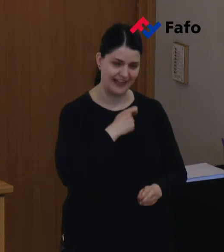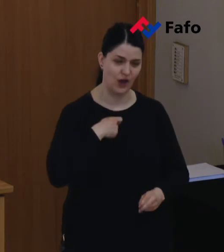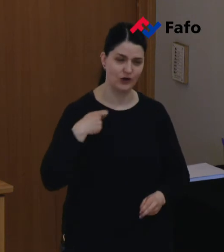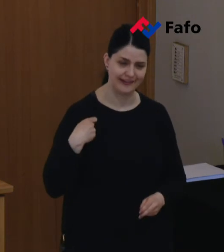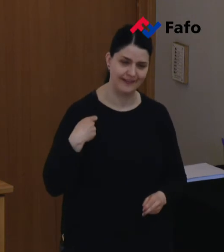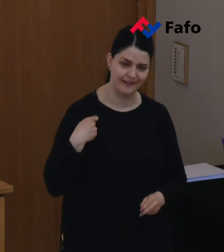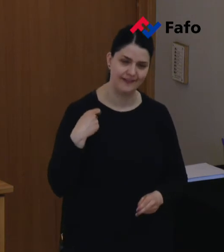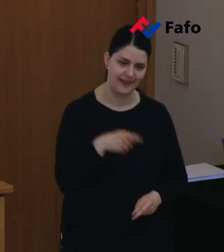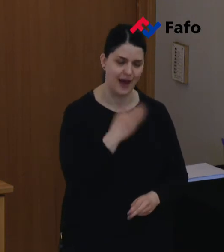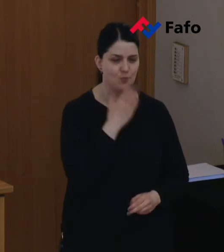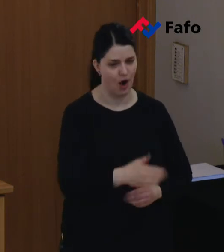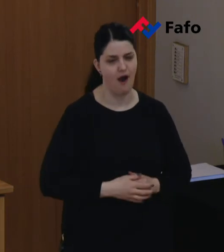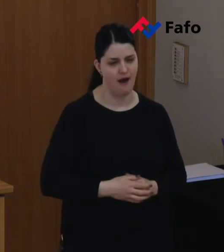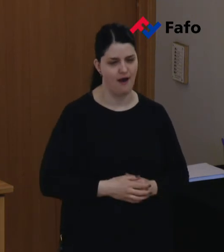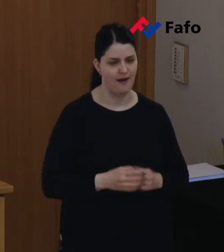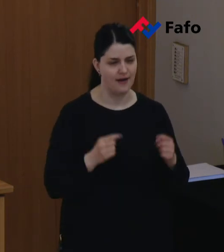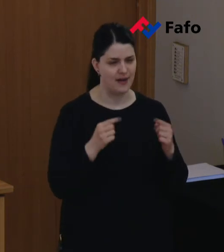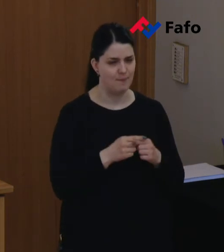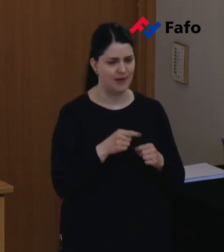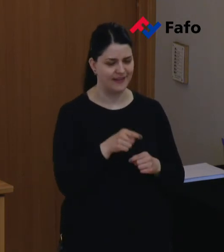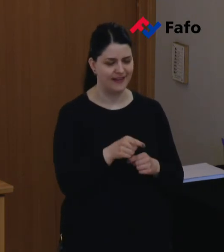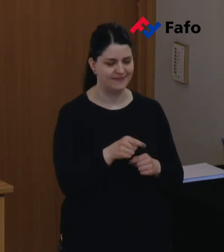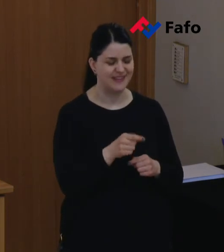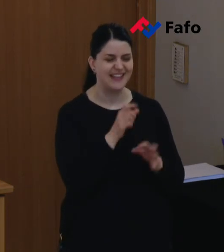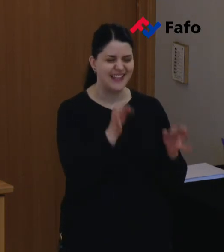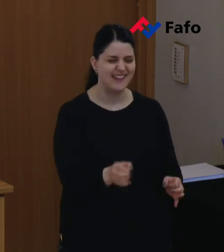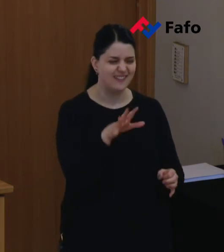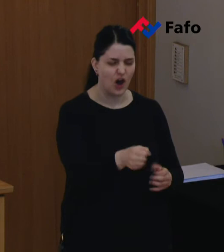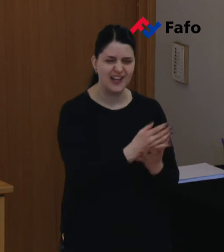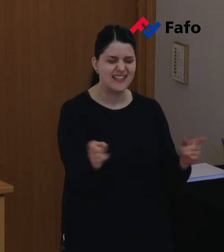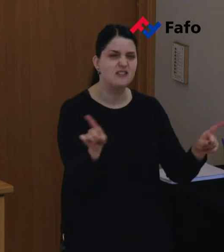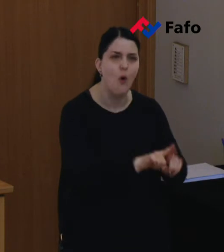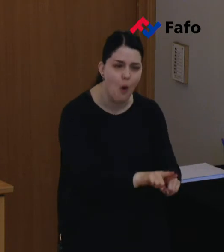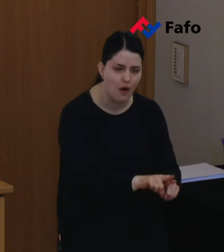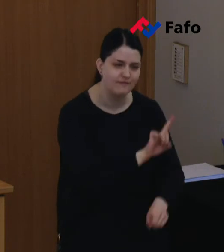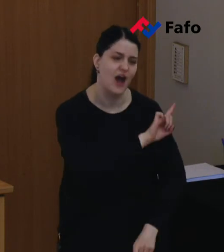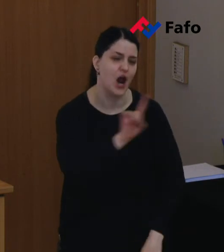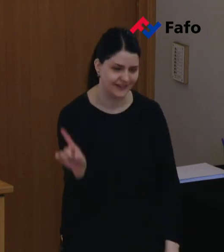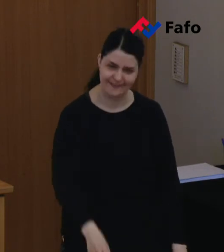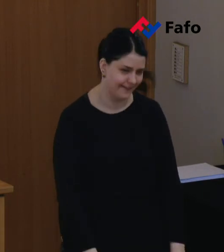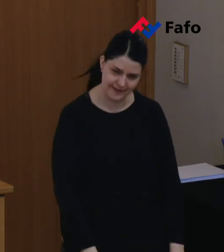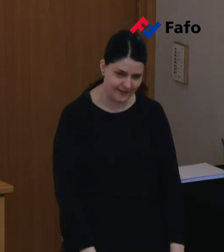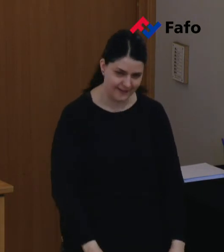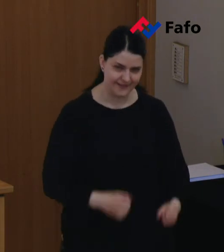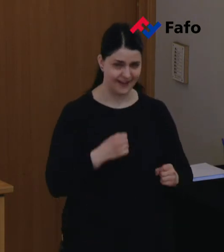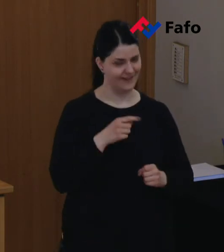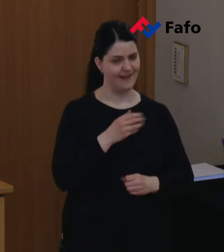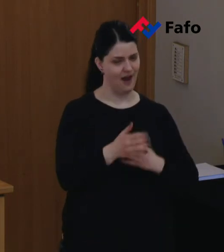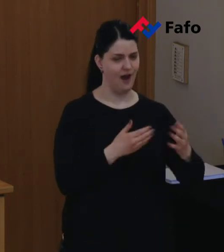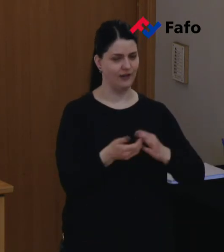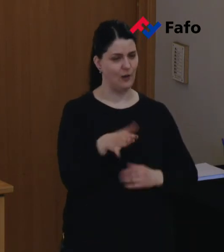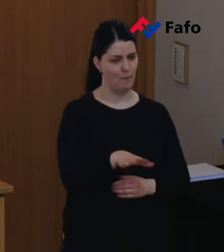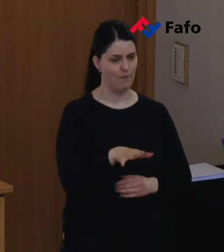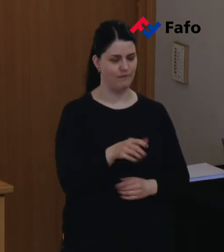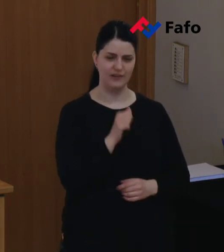bra, men ting tar ikke så lang tid. Det gjør ikke det. Det handler veldig mye om at man